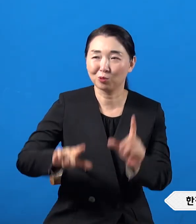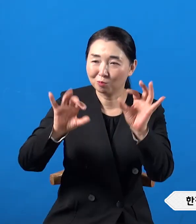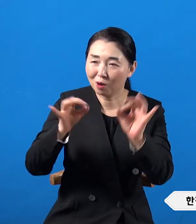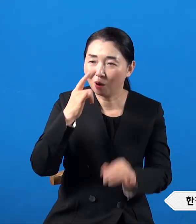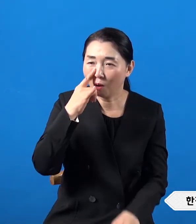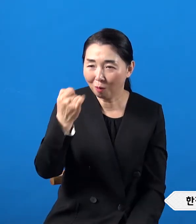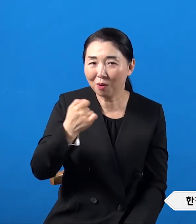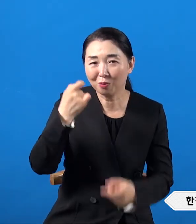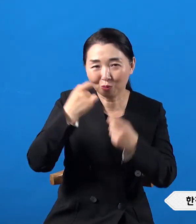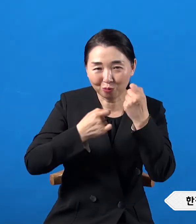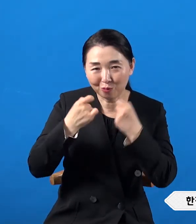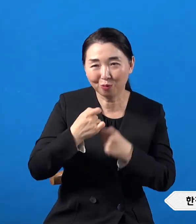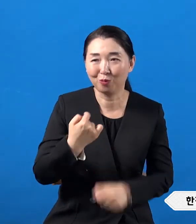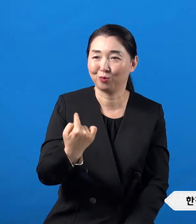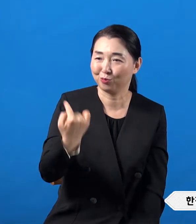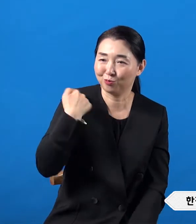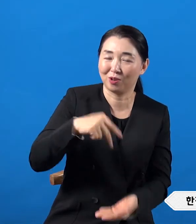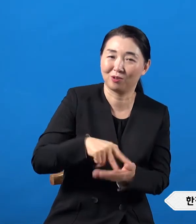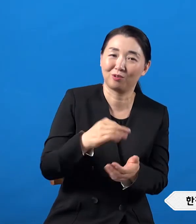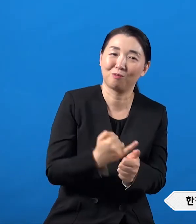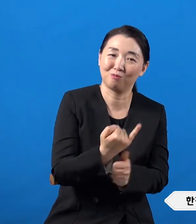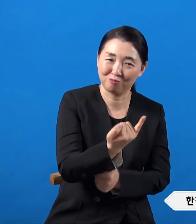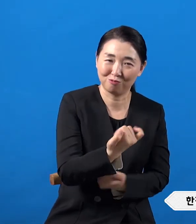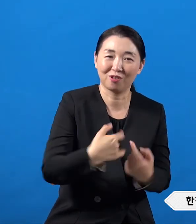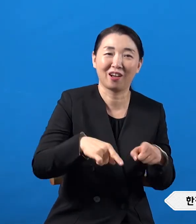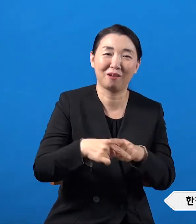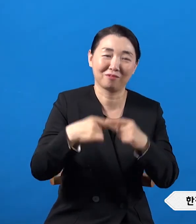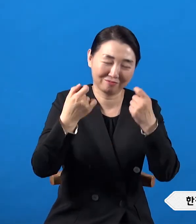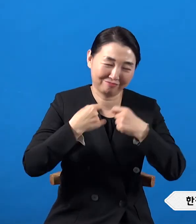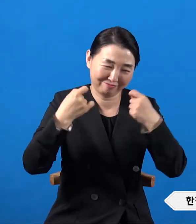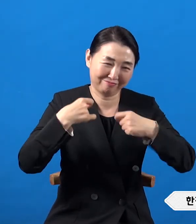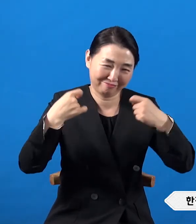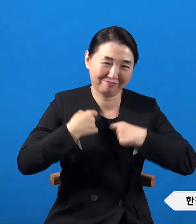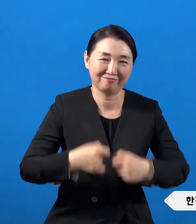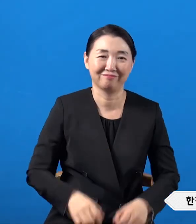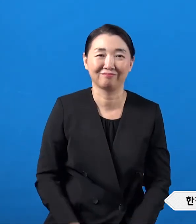있던 어머니도 울고 뒤에 서 있던 아내도 웁니다.